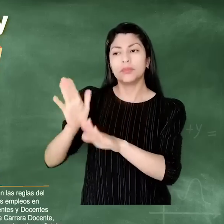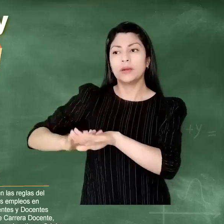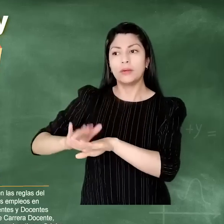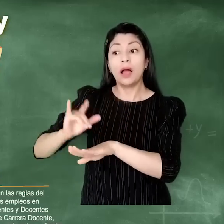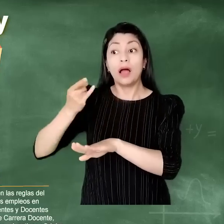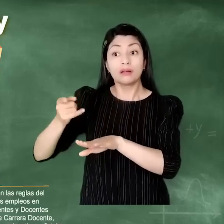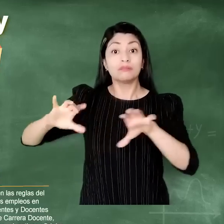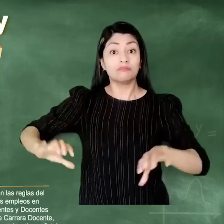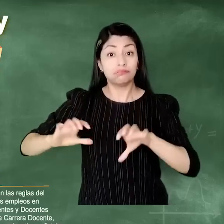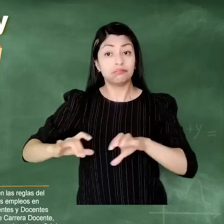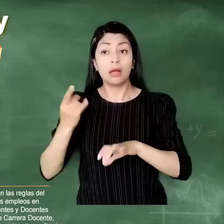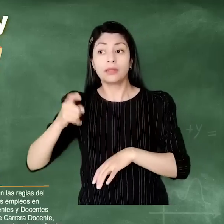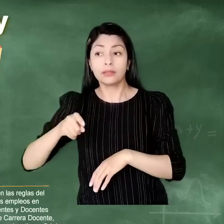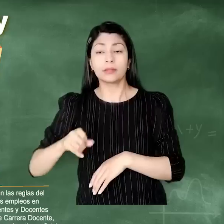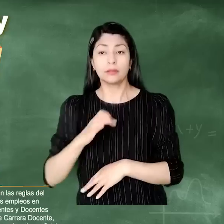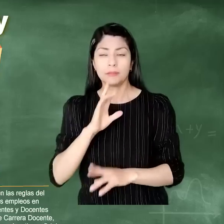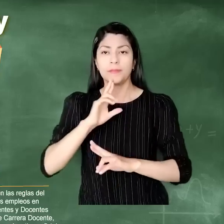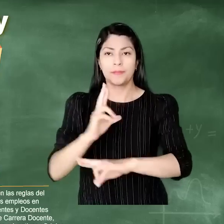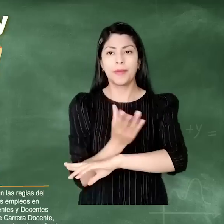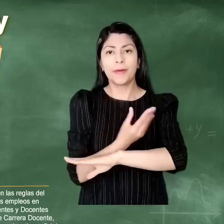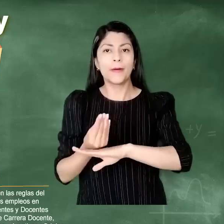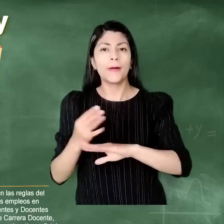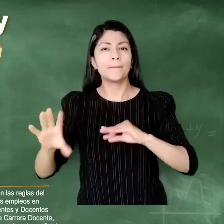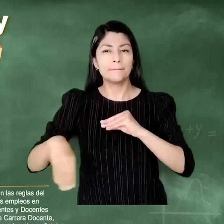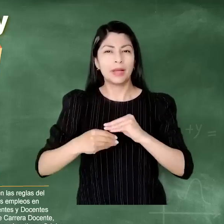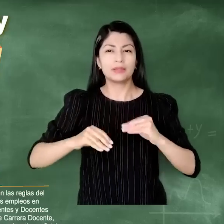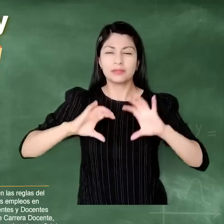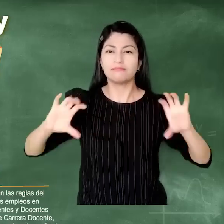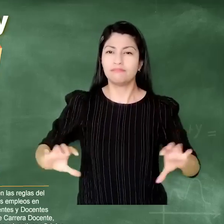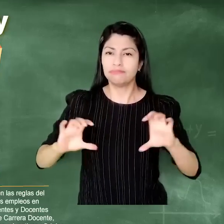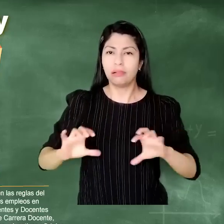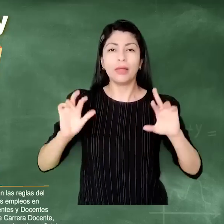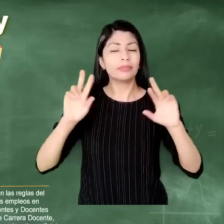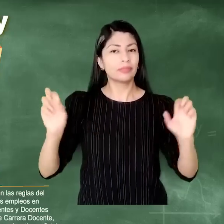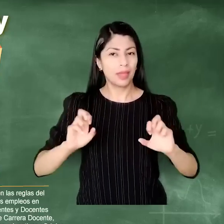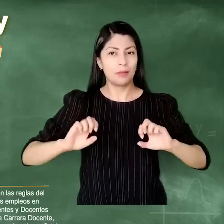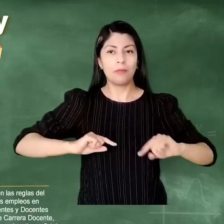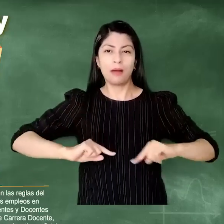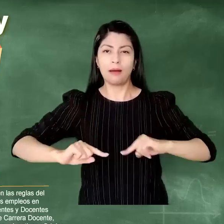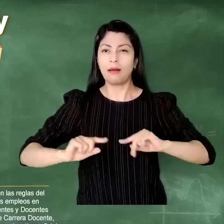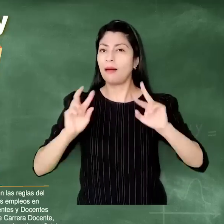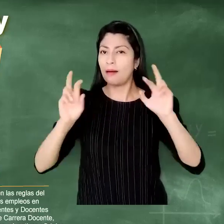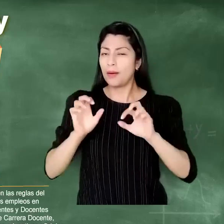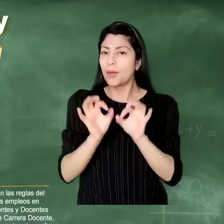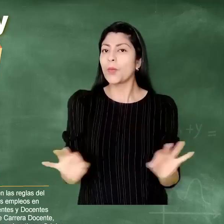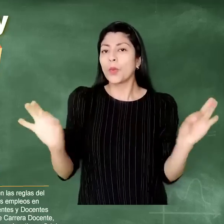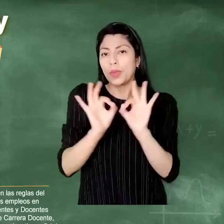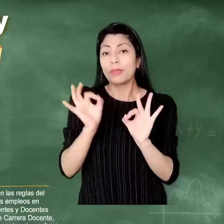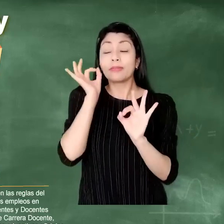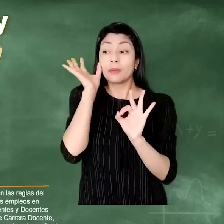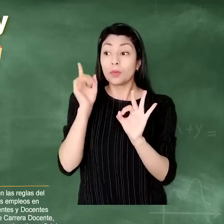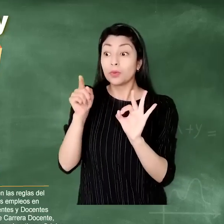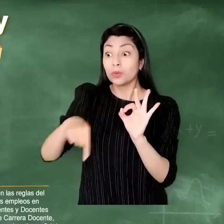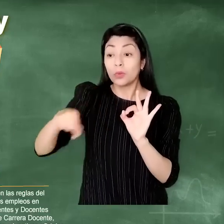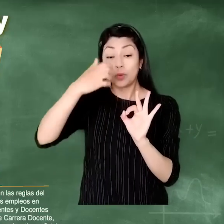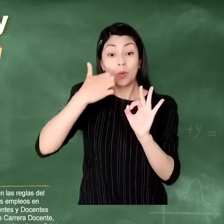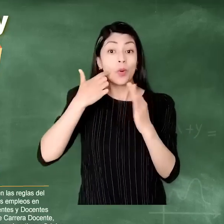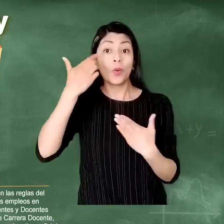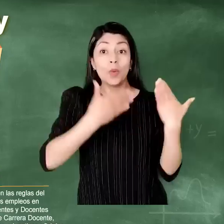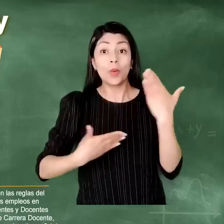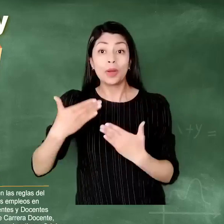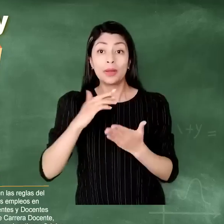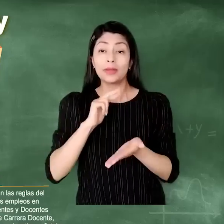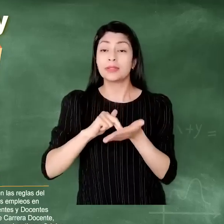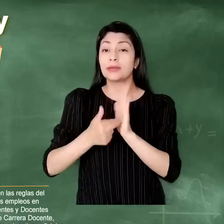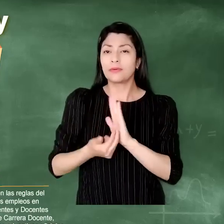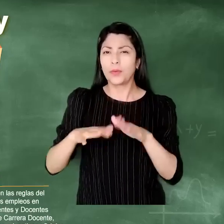que intervengan en las mismas. El resultado de estas actuaciones administrativas puede llevar a la invalidación de las